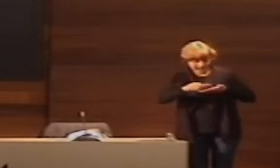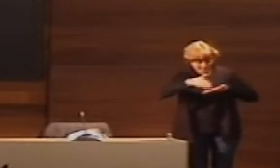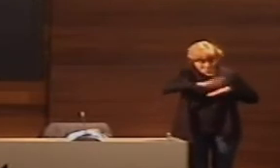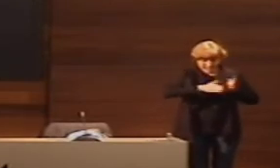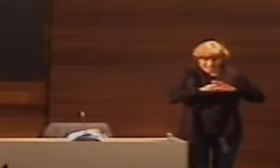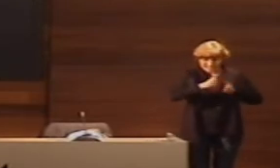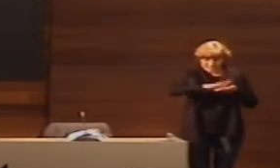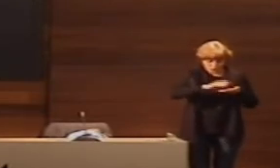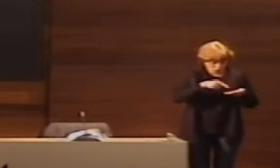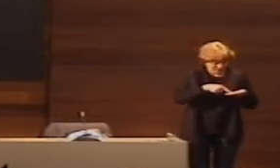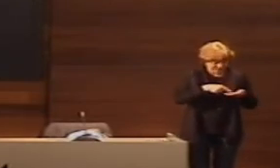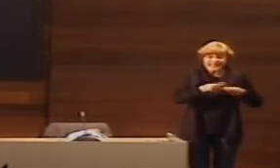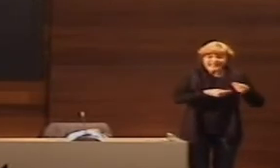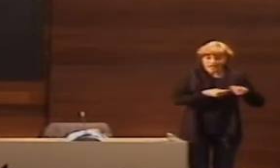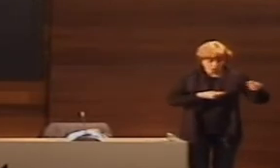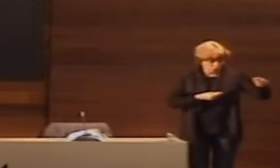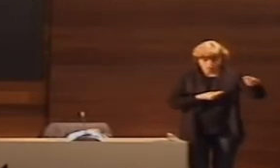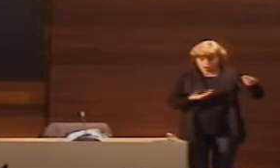papel.